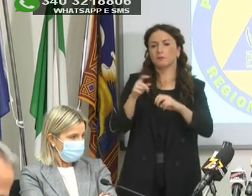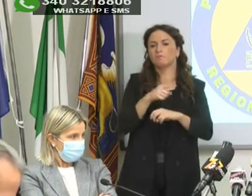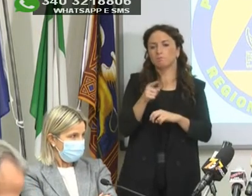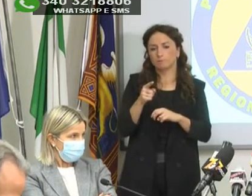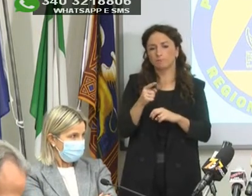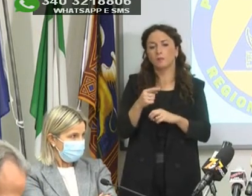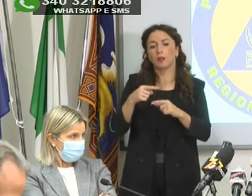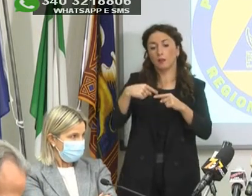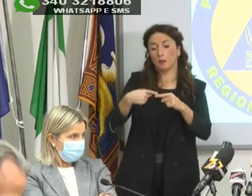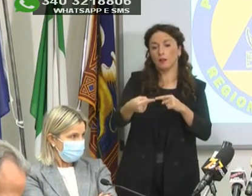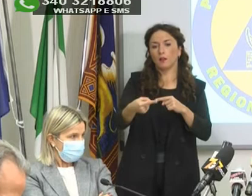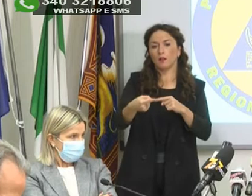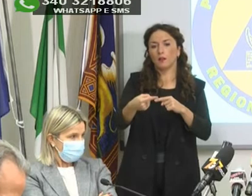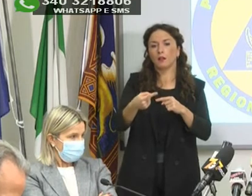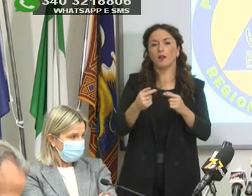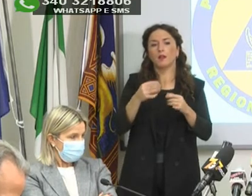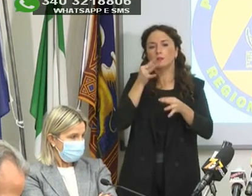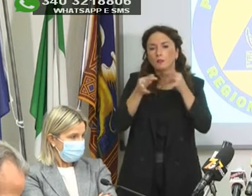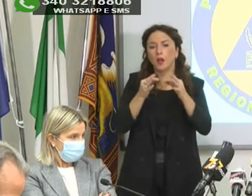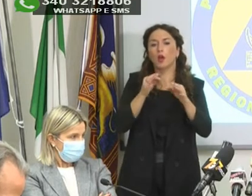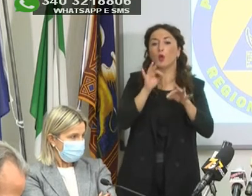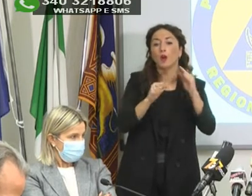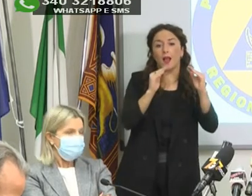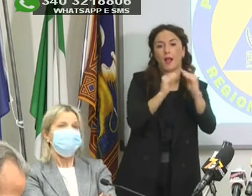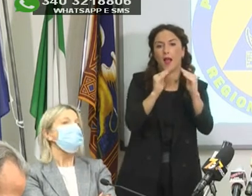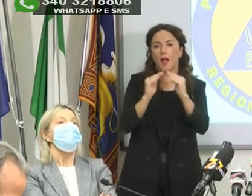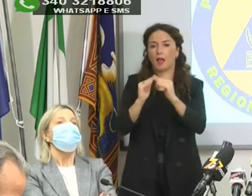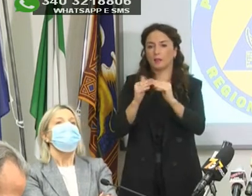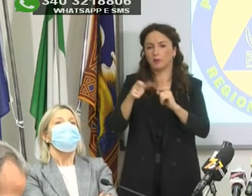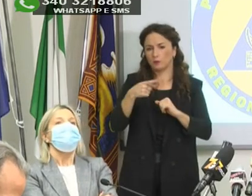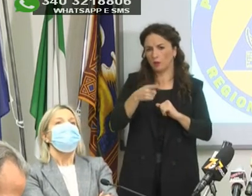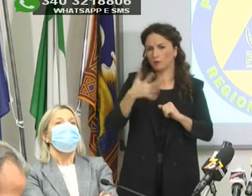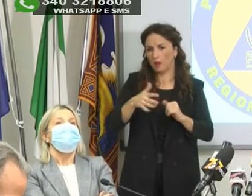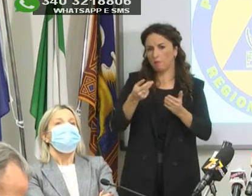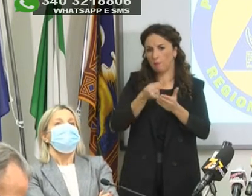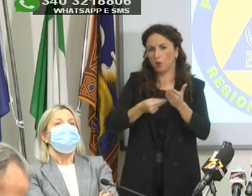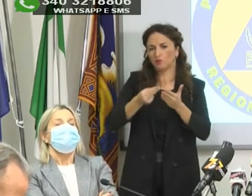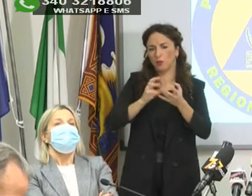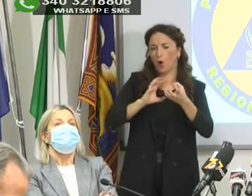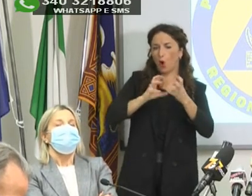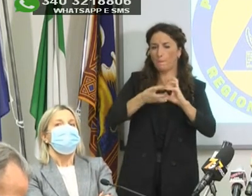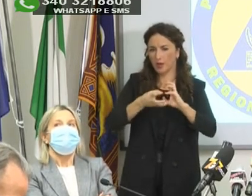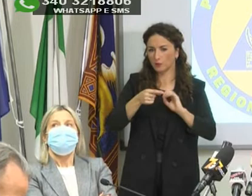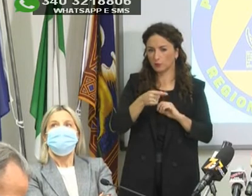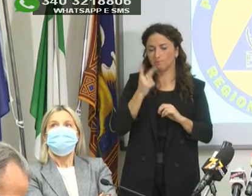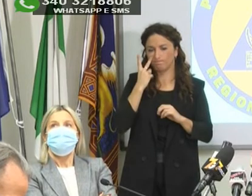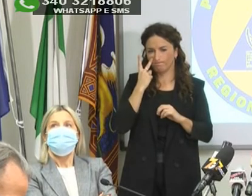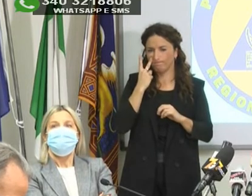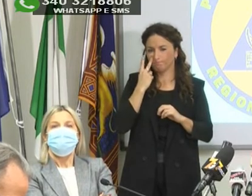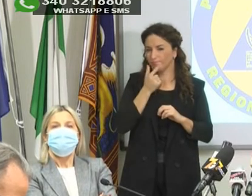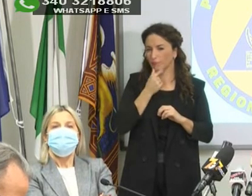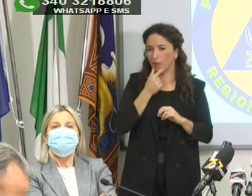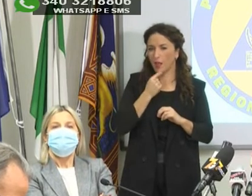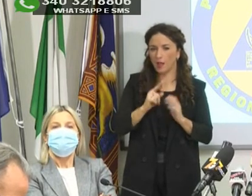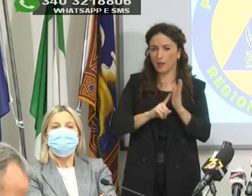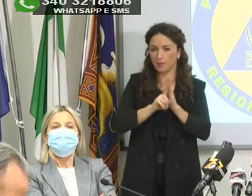vi parleremo i prossimi giorni delle cure domiciliari, perché lì stiamo lavorando a un progetto un po' complesso, ma vedrete che sarà una bella roba.